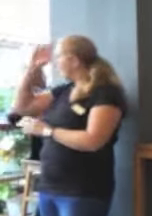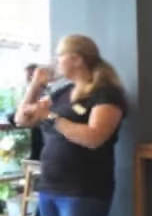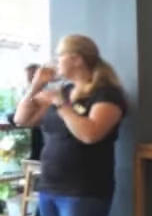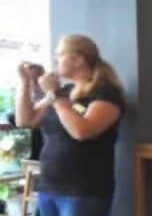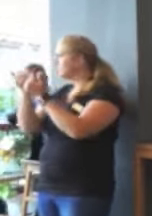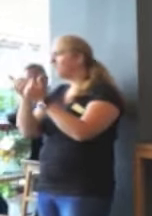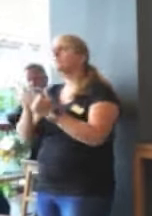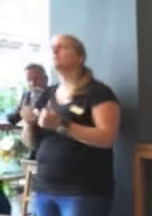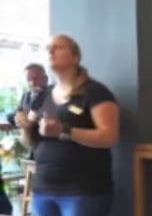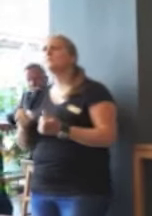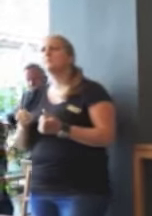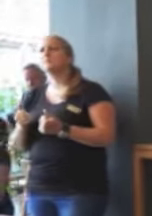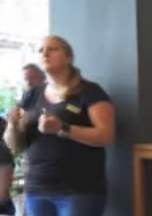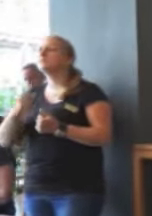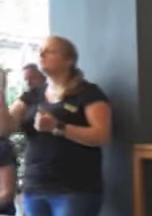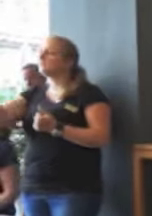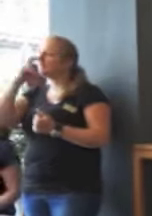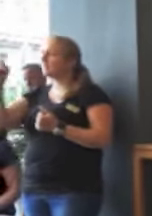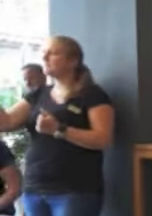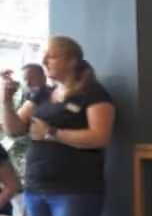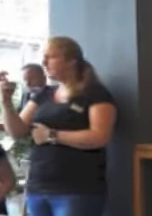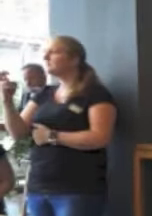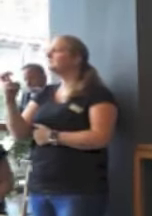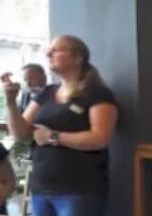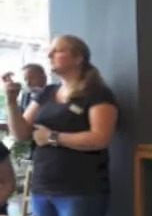ålder. Det är ett annat perspektiv